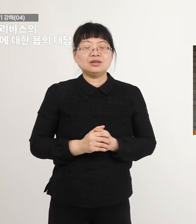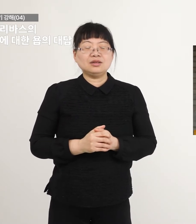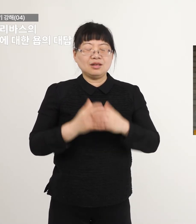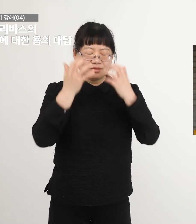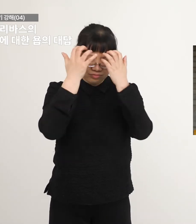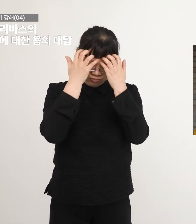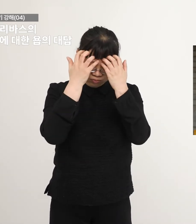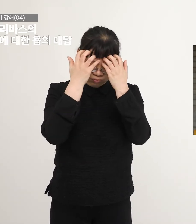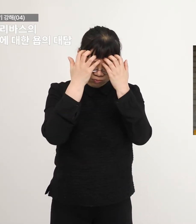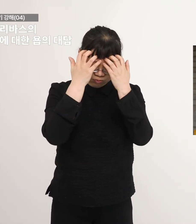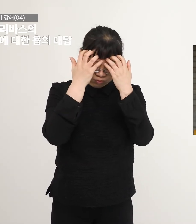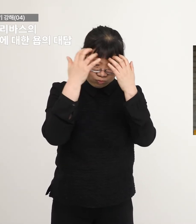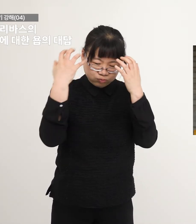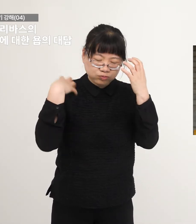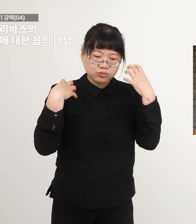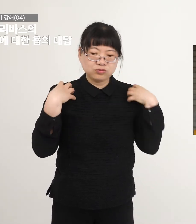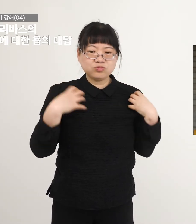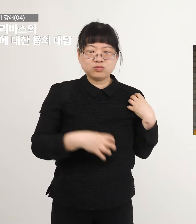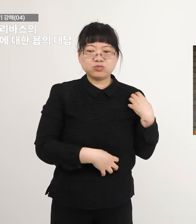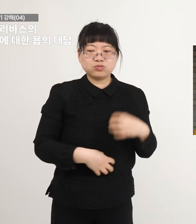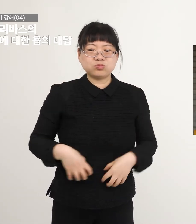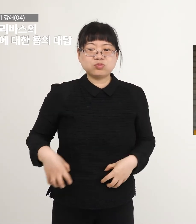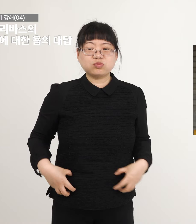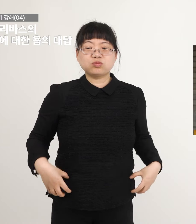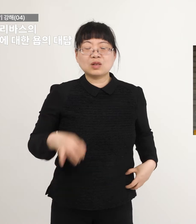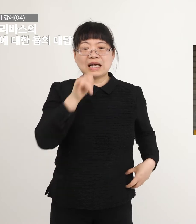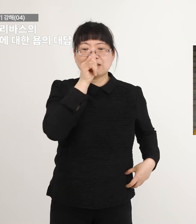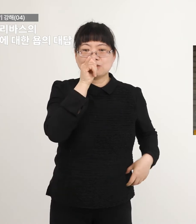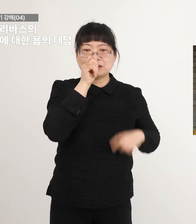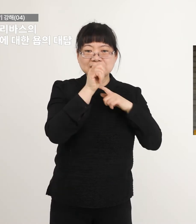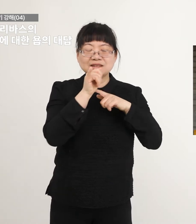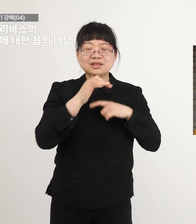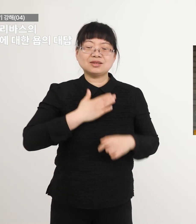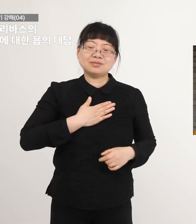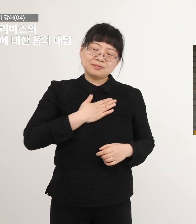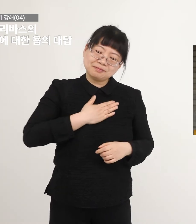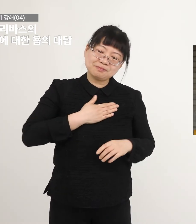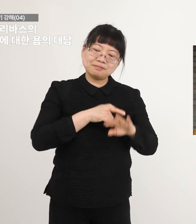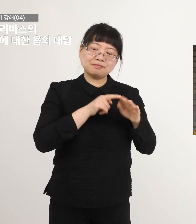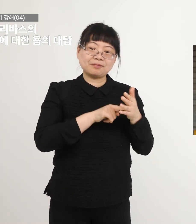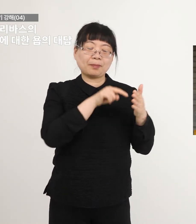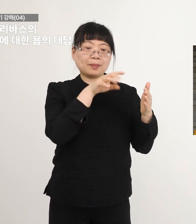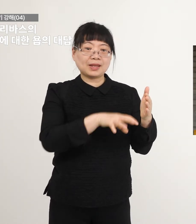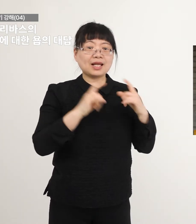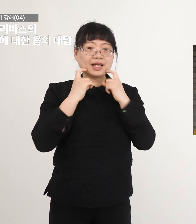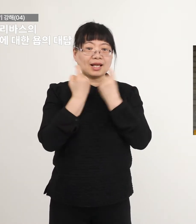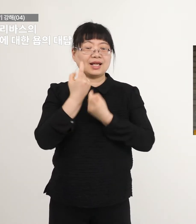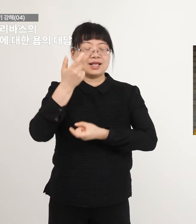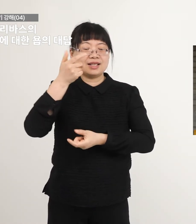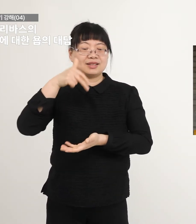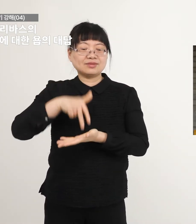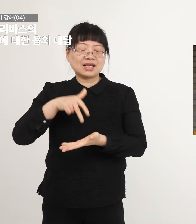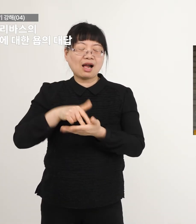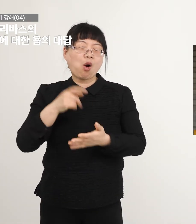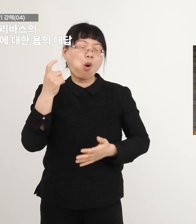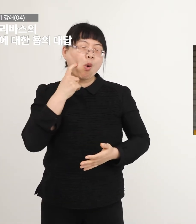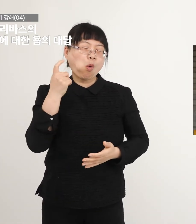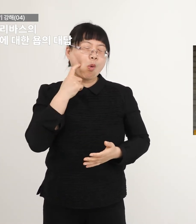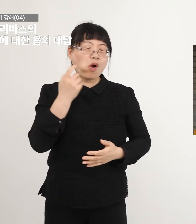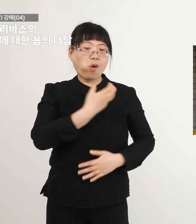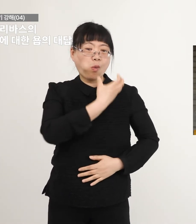만신장이 되어 있는 이 욥의 가슴에다가 이런 주관적인 잣대를, 가짜